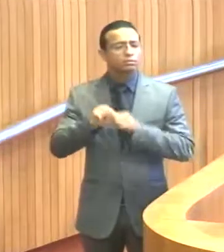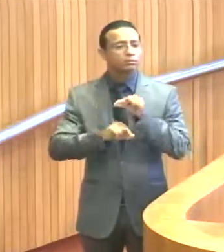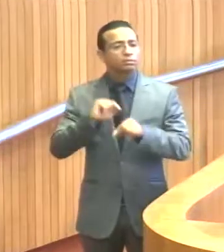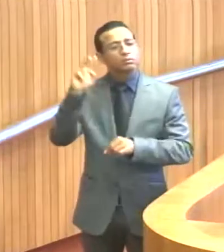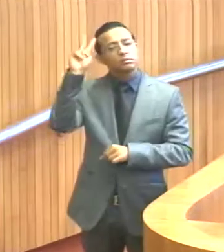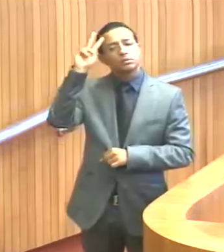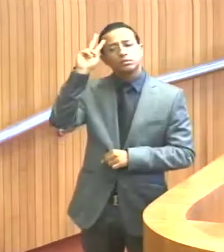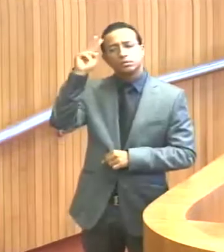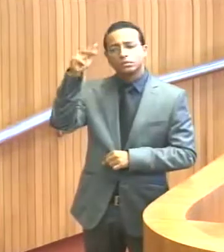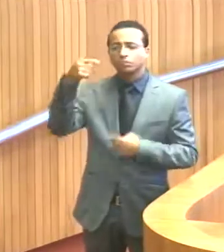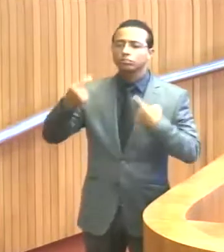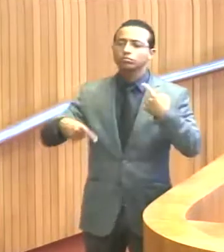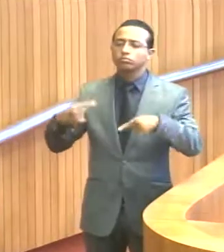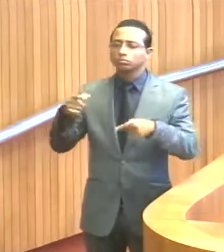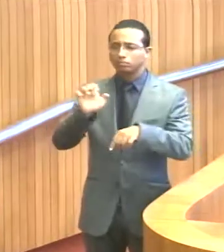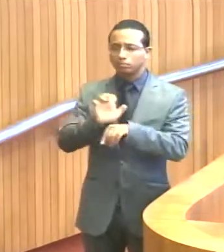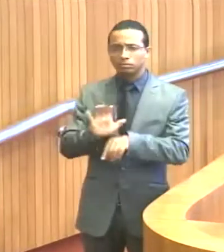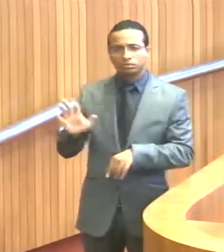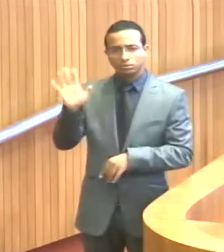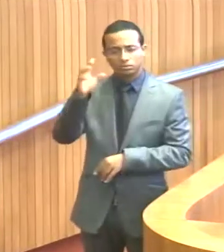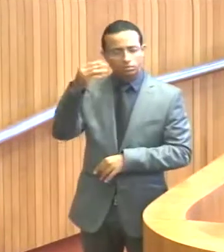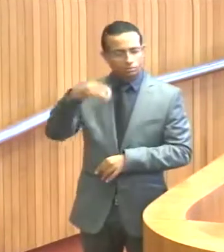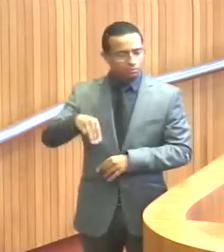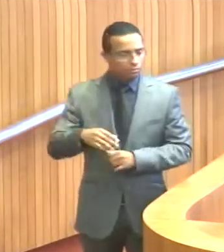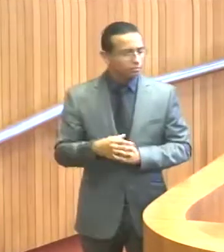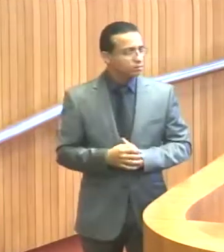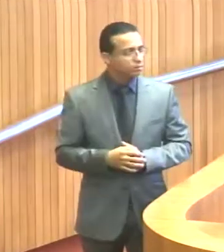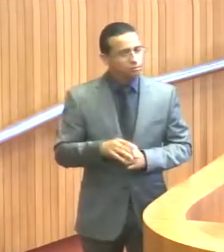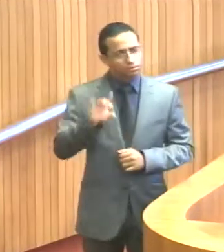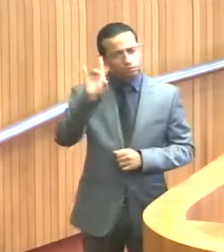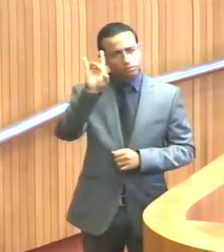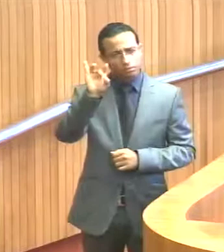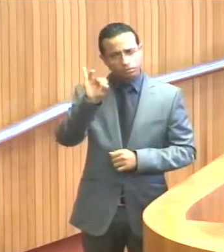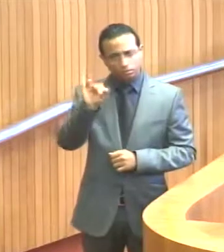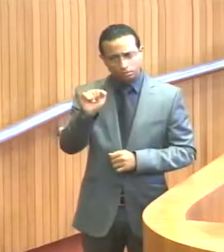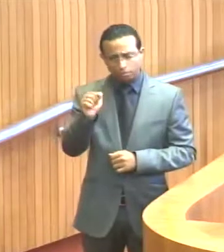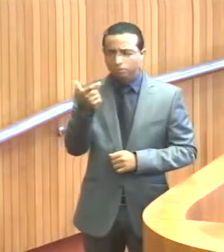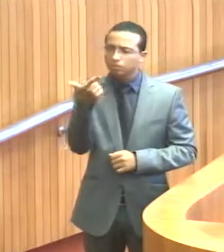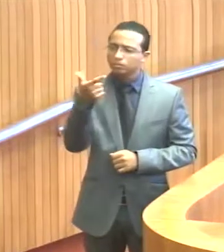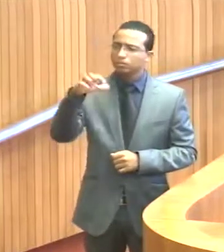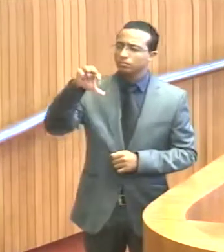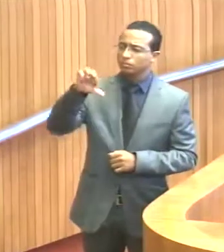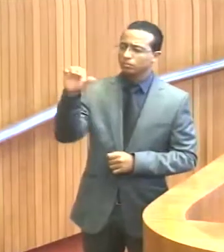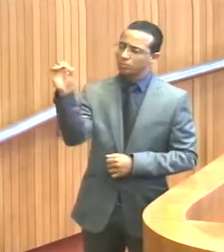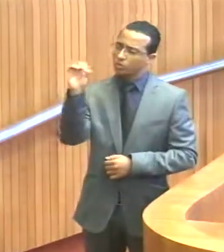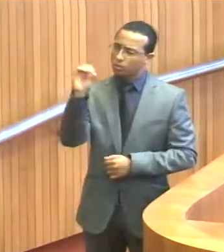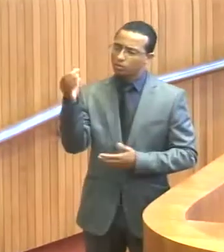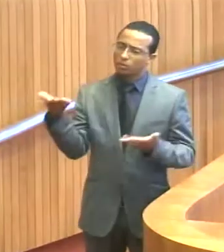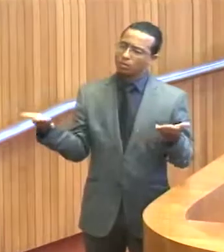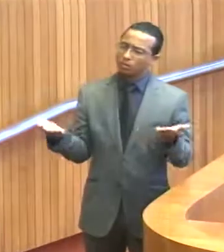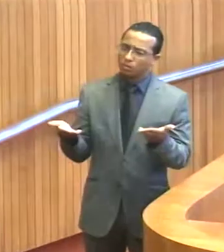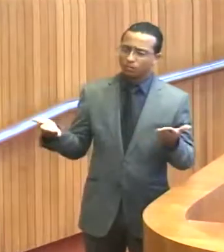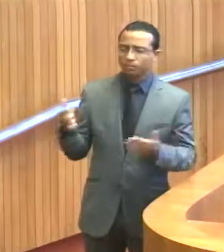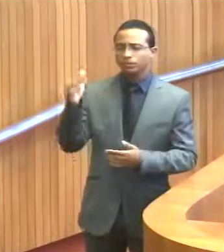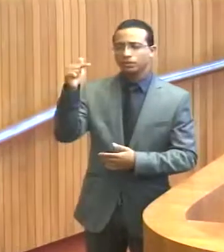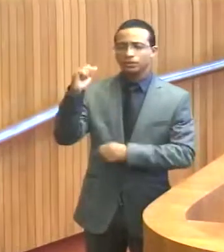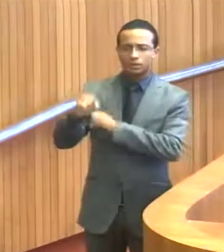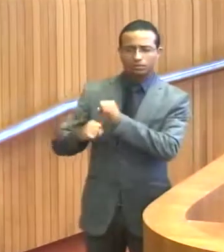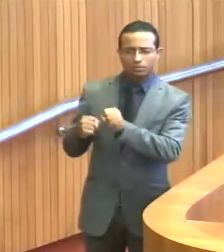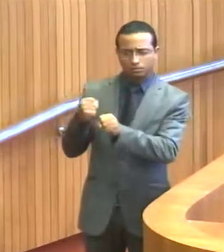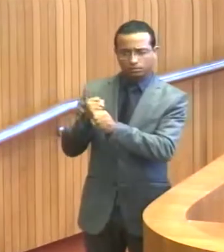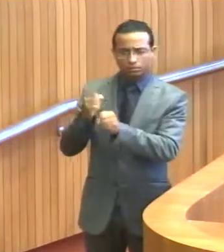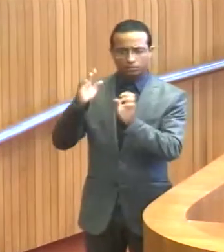história política do Estado do Maranhão. O dia 29 de outubro, hoje está fazendo